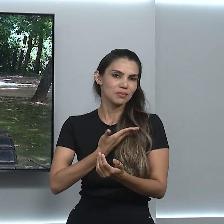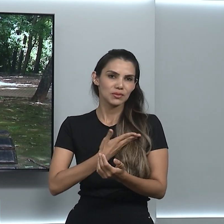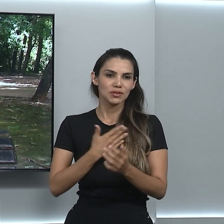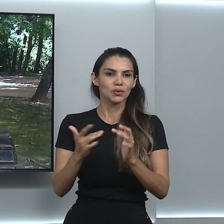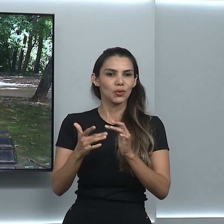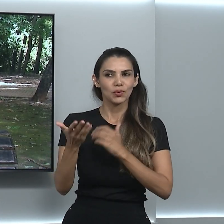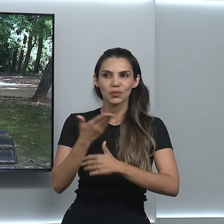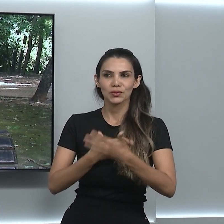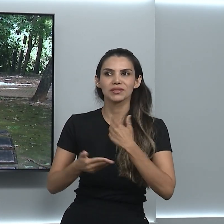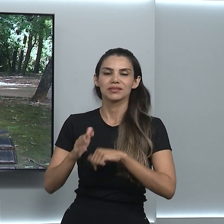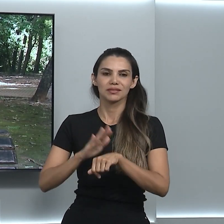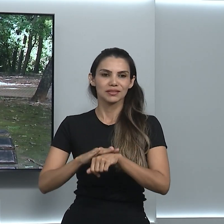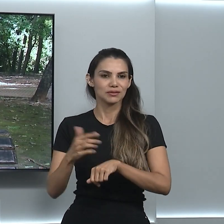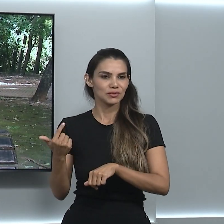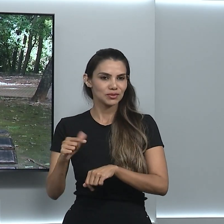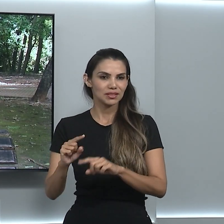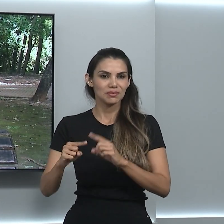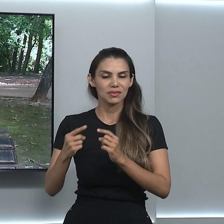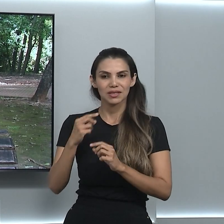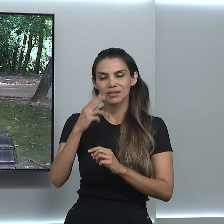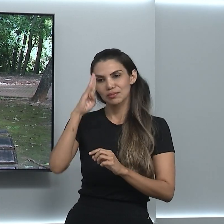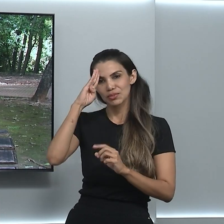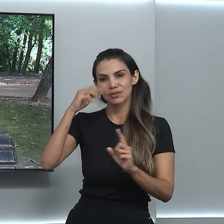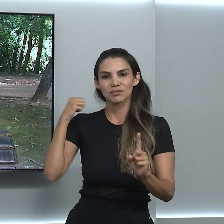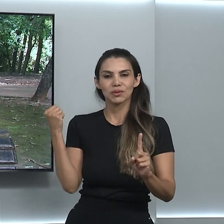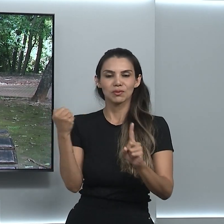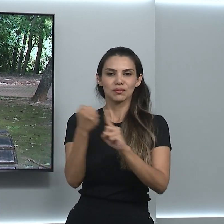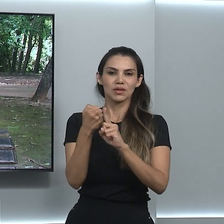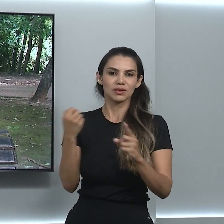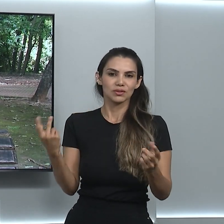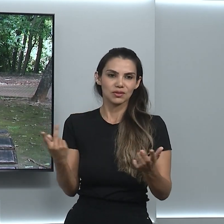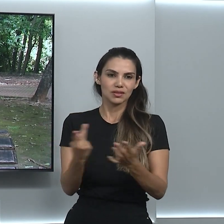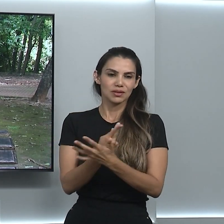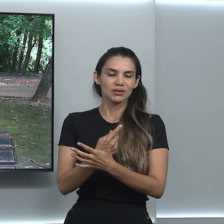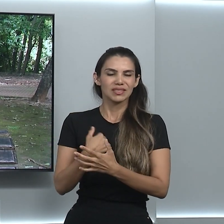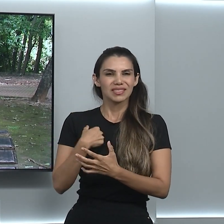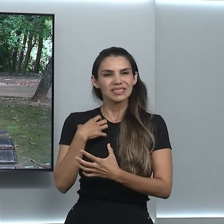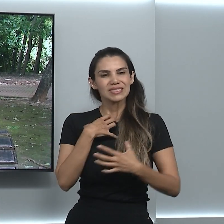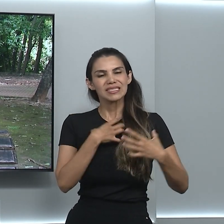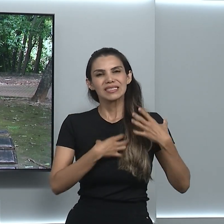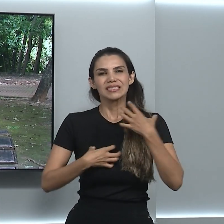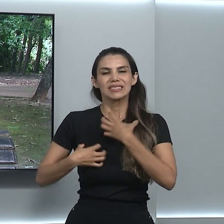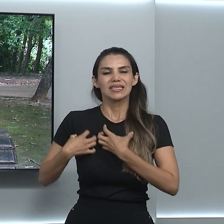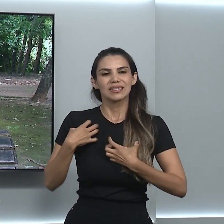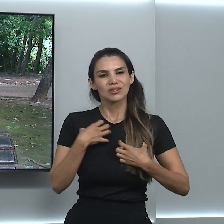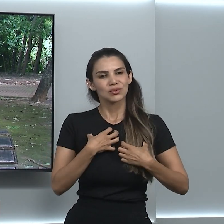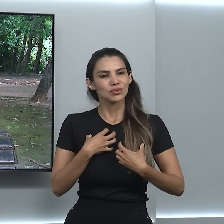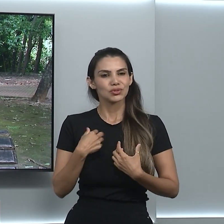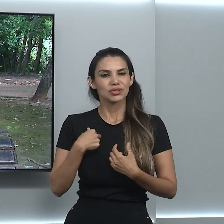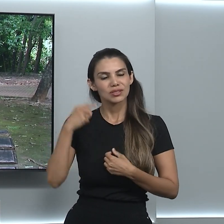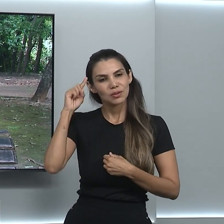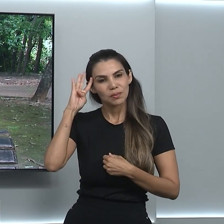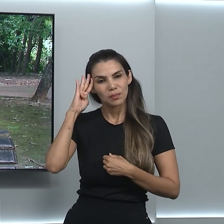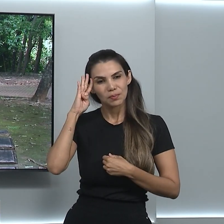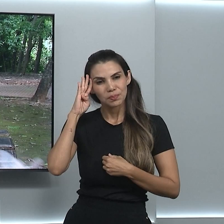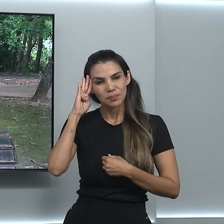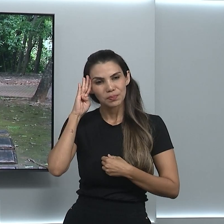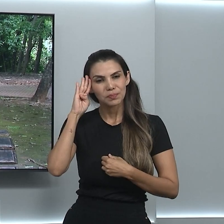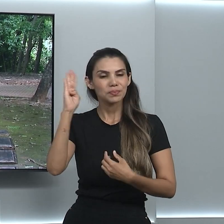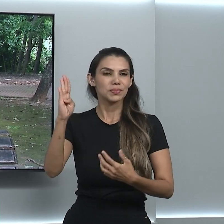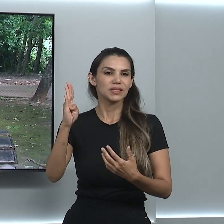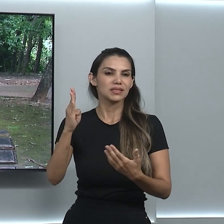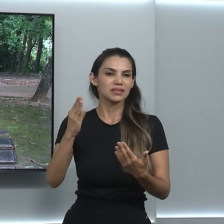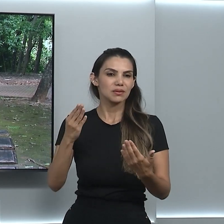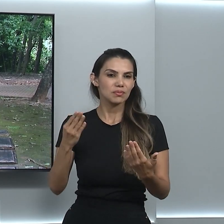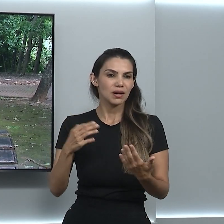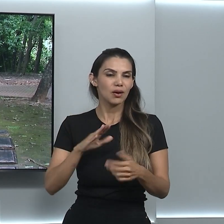mas eu acho que o maior impacto que a escala 6x1 causa na minha vida é a angústia de saber que a coisa mais importante que eu tenho e que eu nunca vou conseguir